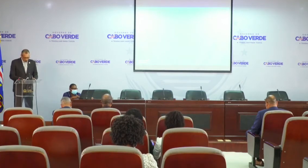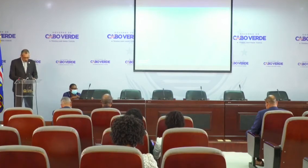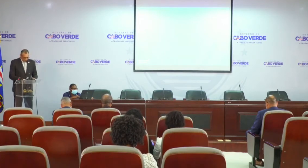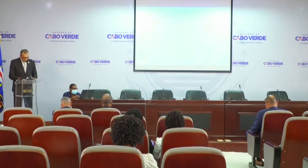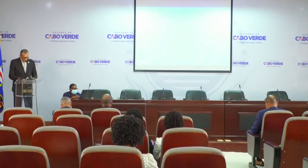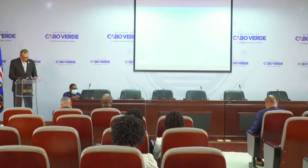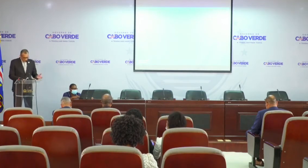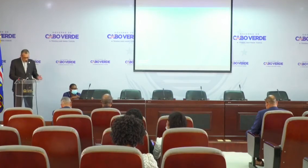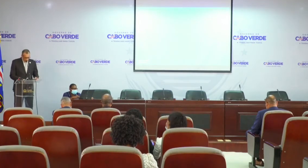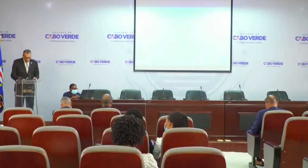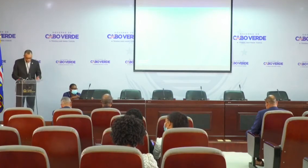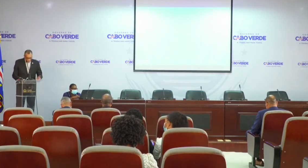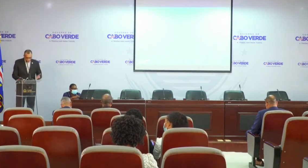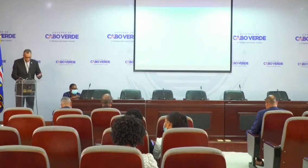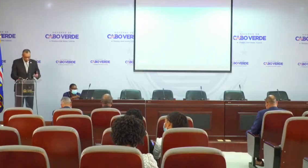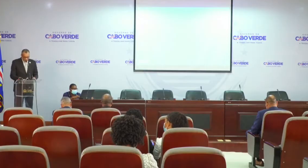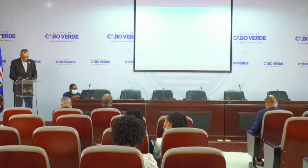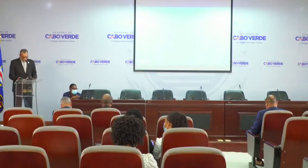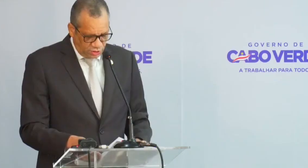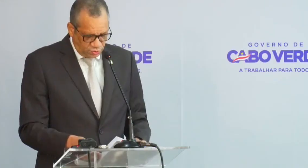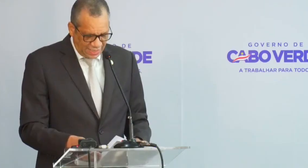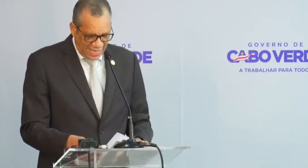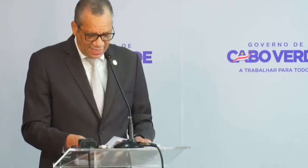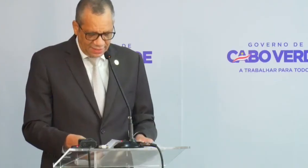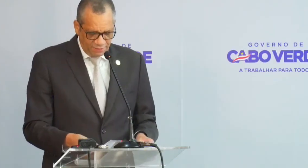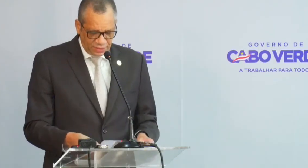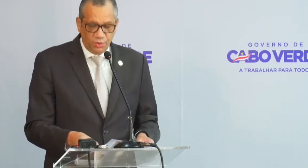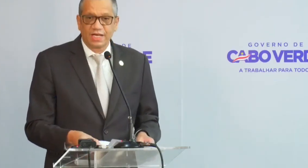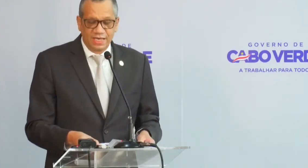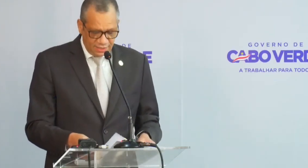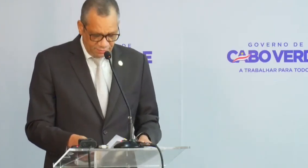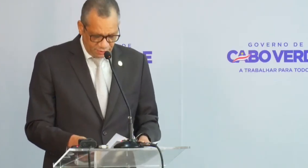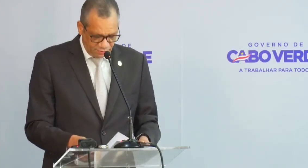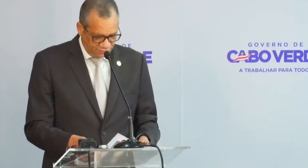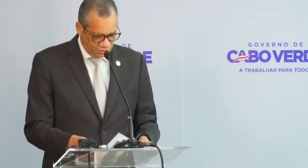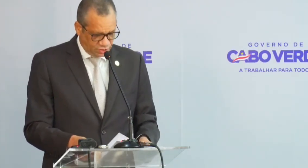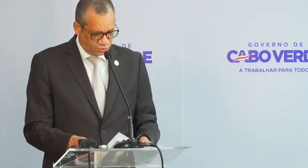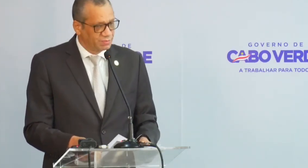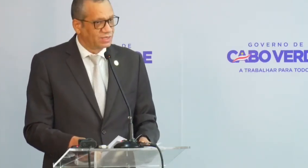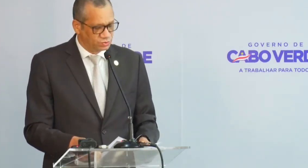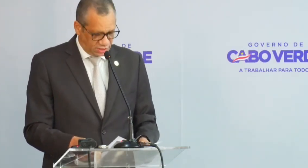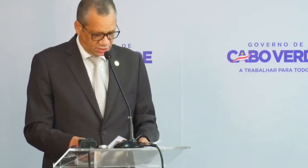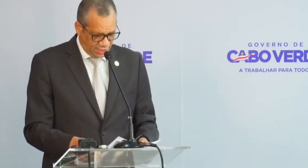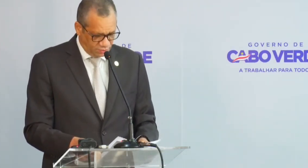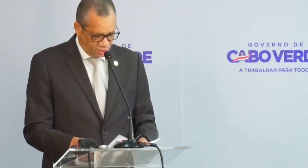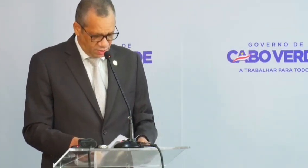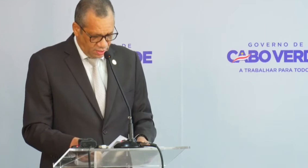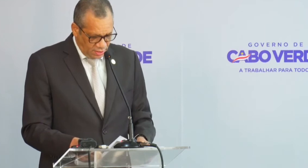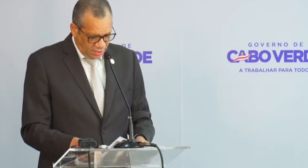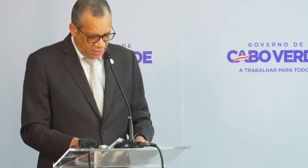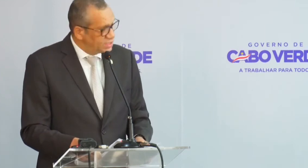água. E menos de um mês após o início da guerra na Ucrânia, portanto, a 25 de março deste